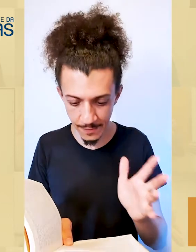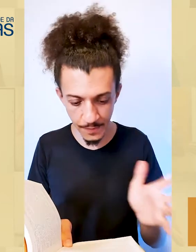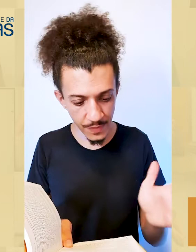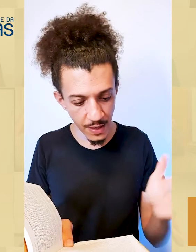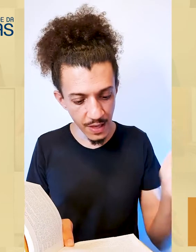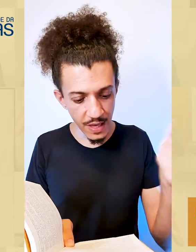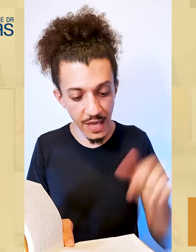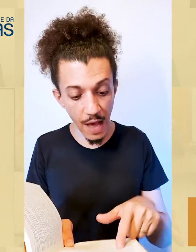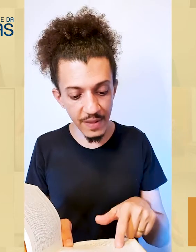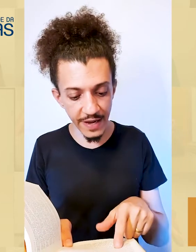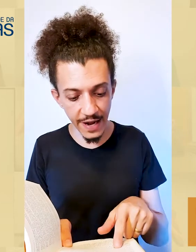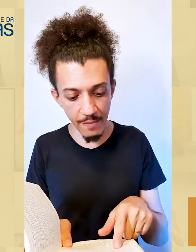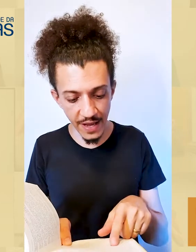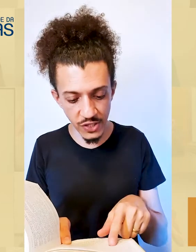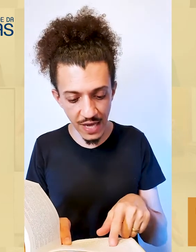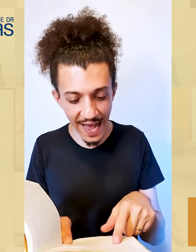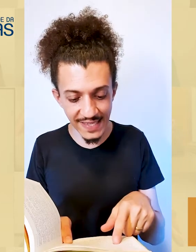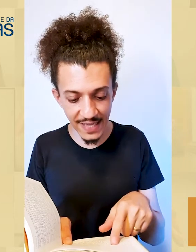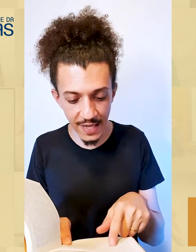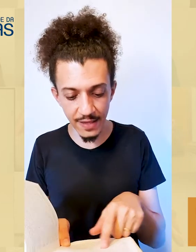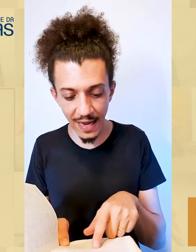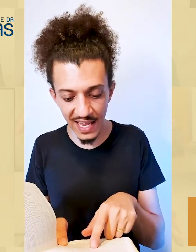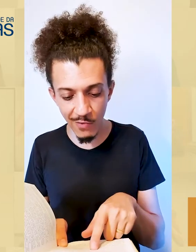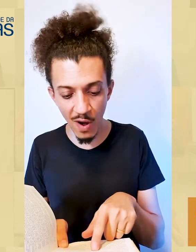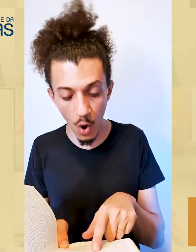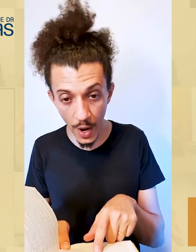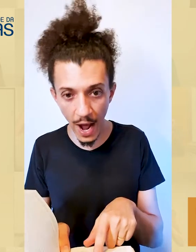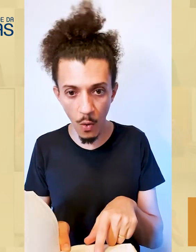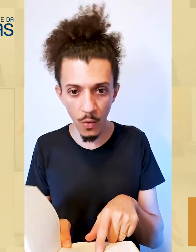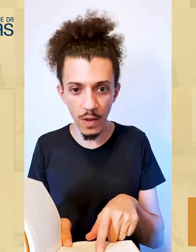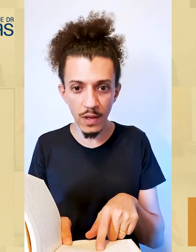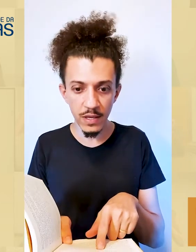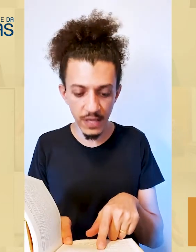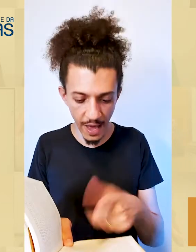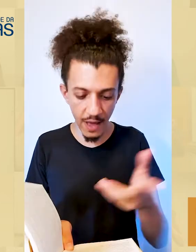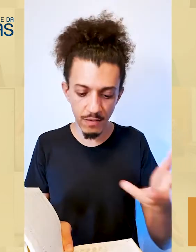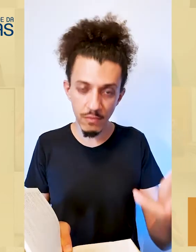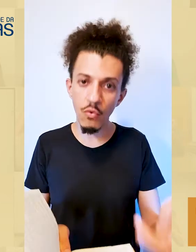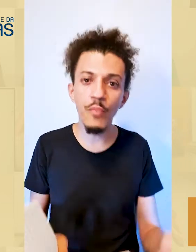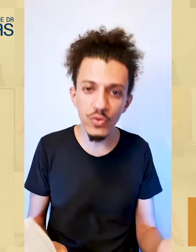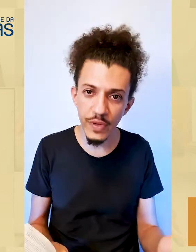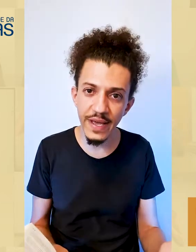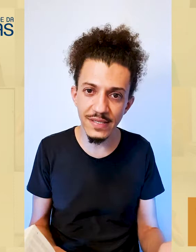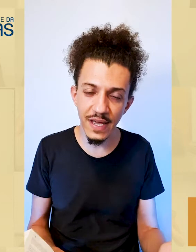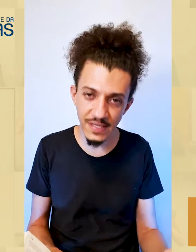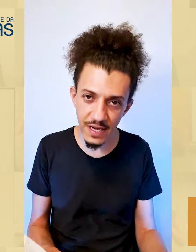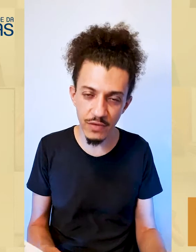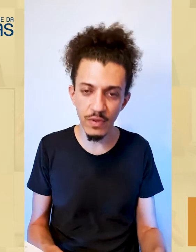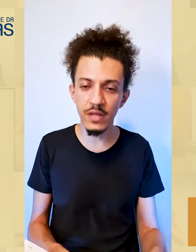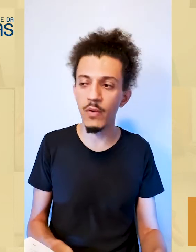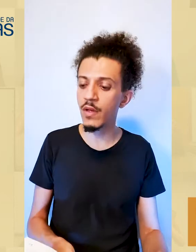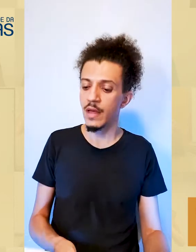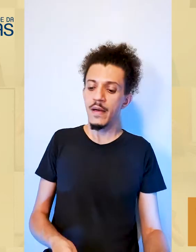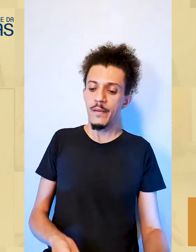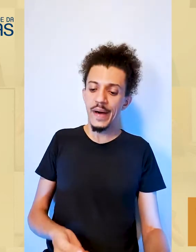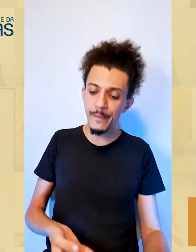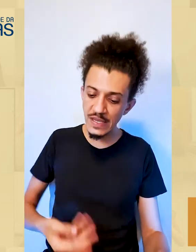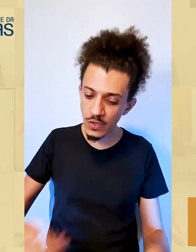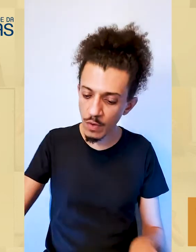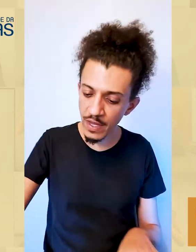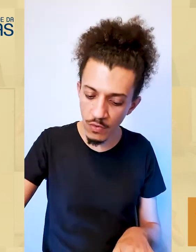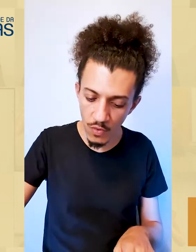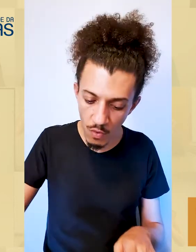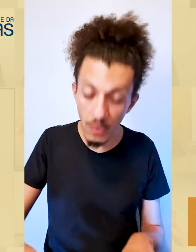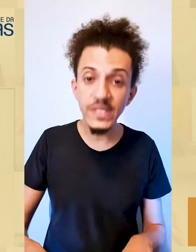sinais, e arbitrariamente a escrita da língua oral, que é o português escrito. Então, pare e